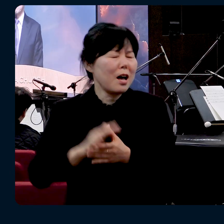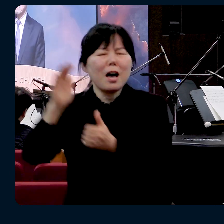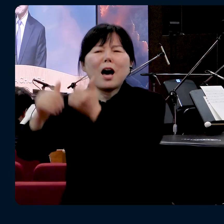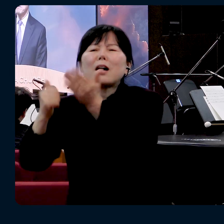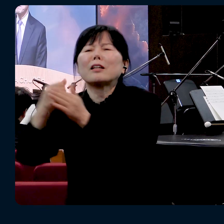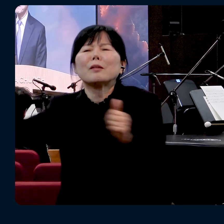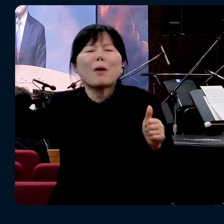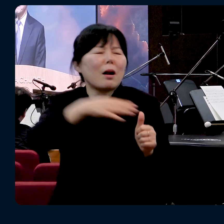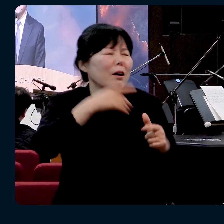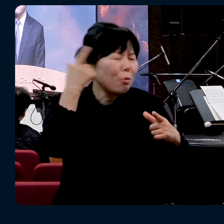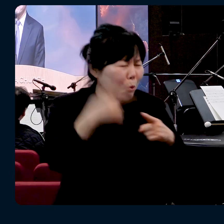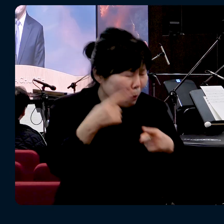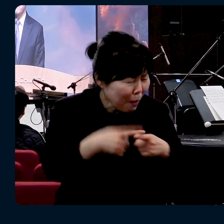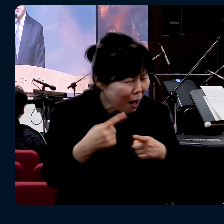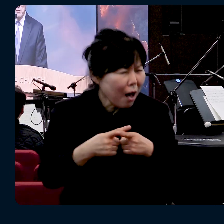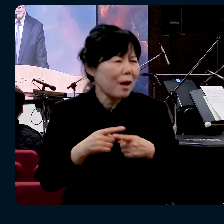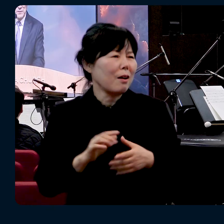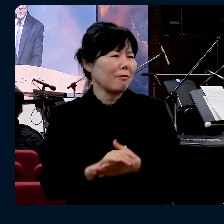우리 주님이 하시는 말씀입니다.